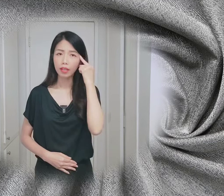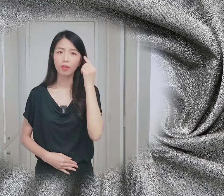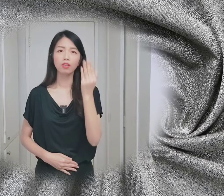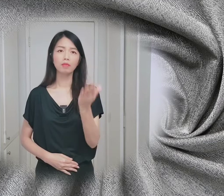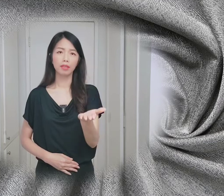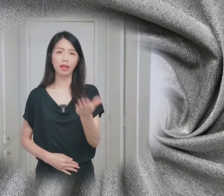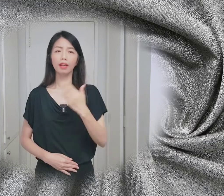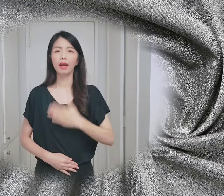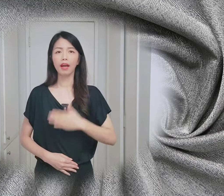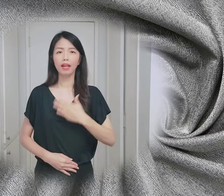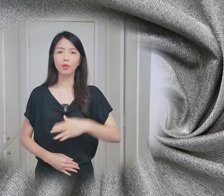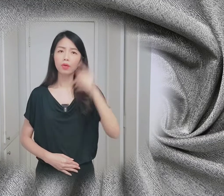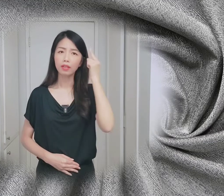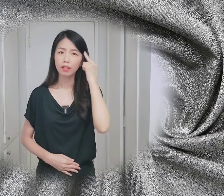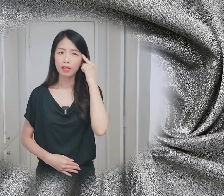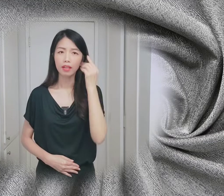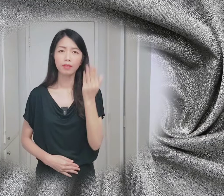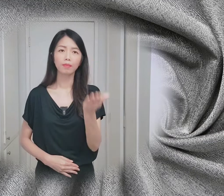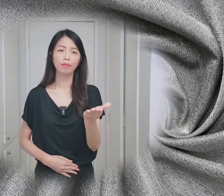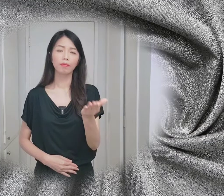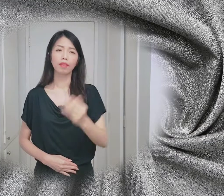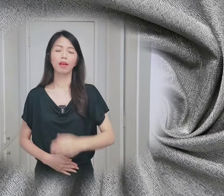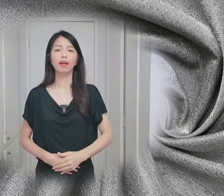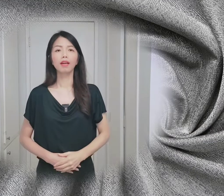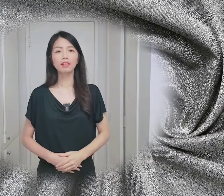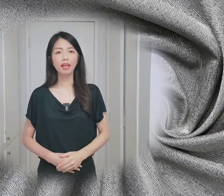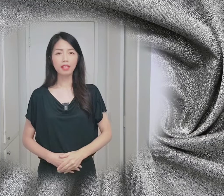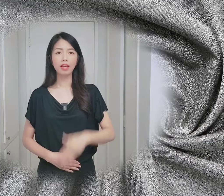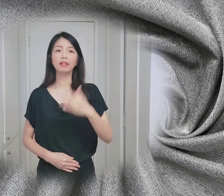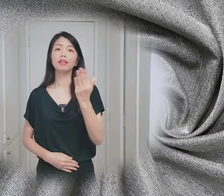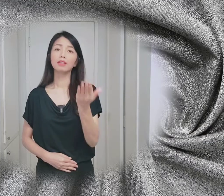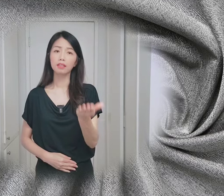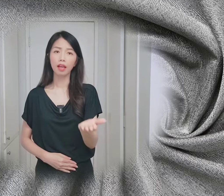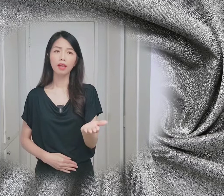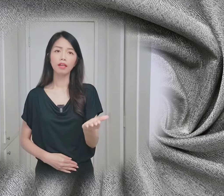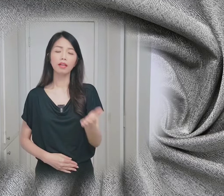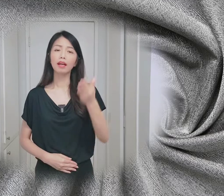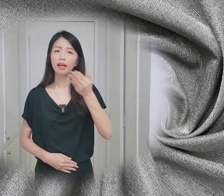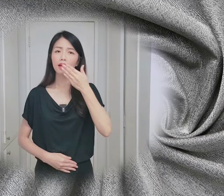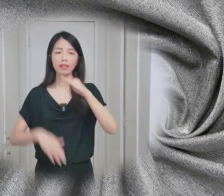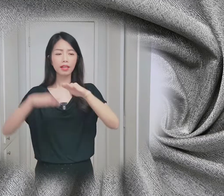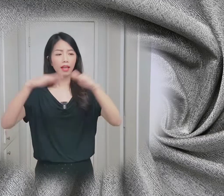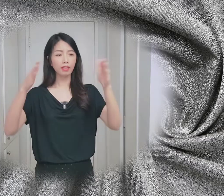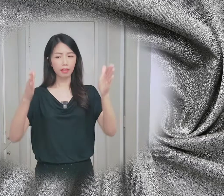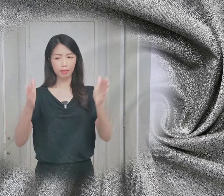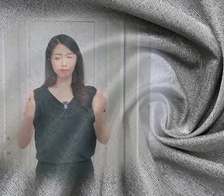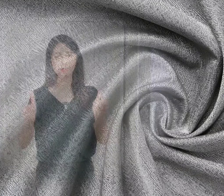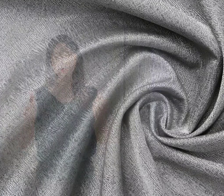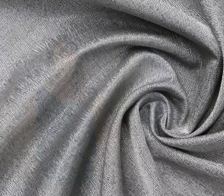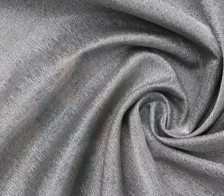알고 있니? 이런 뜻입니다. 알고 있는지 그대 식탁을. 그대